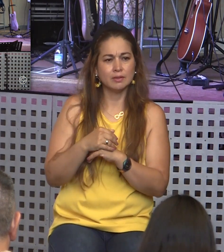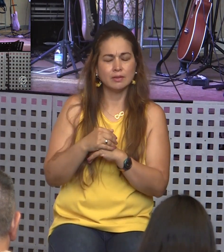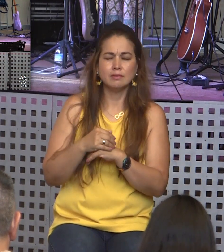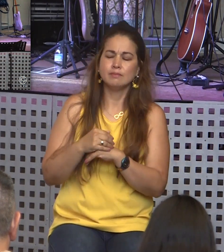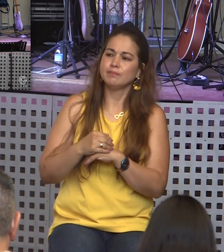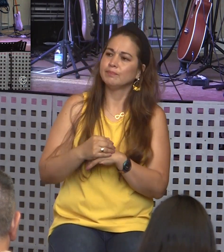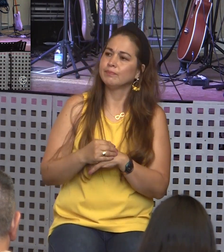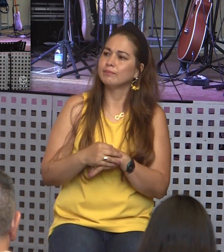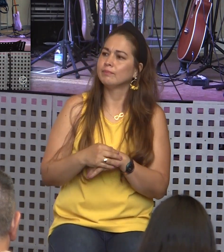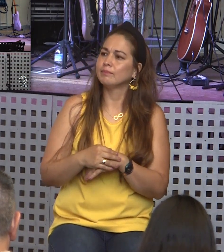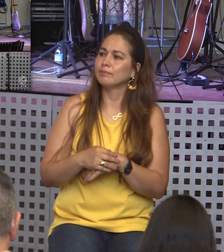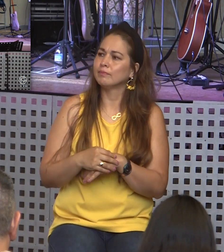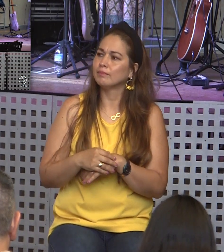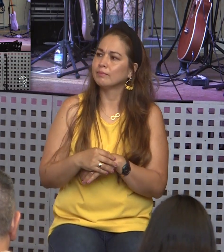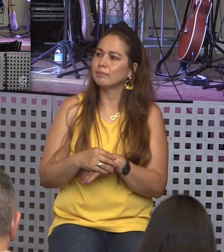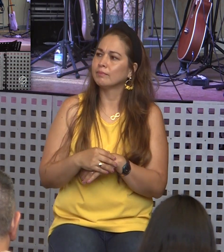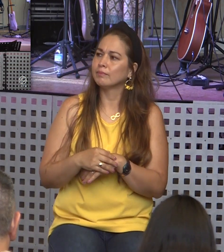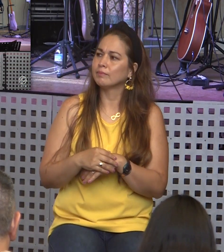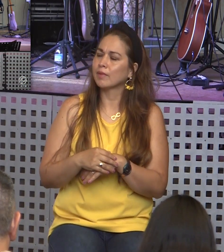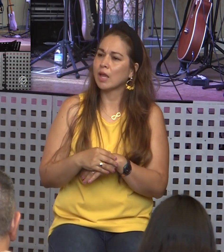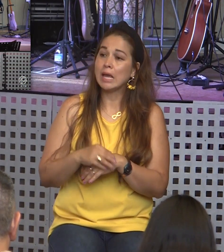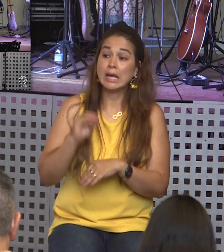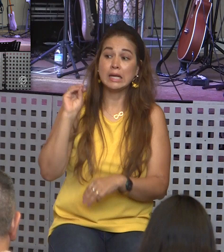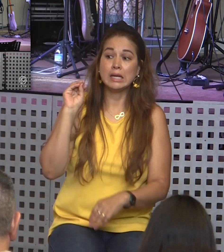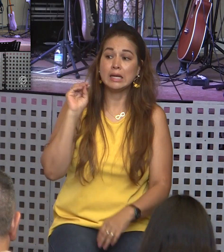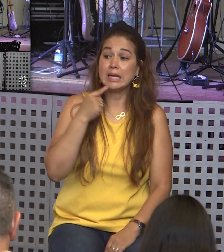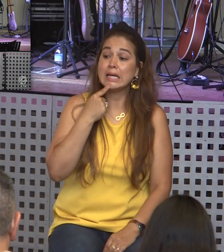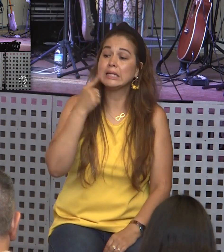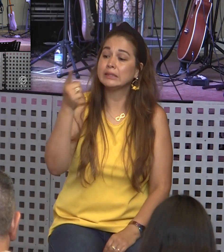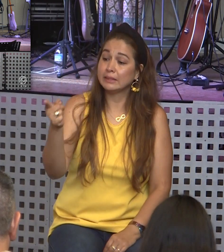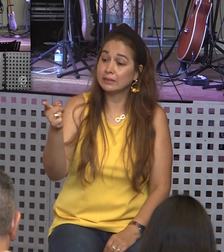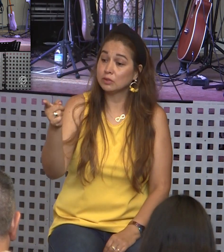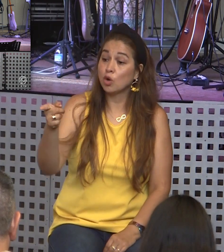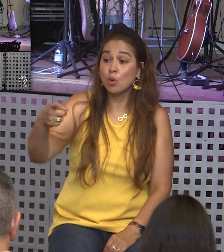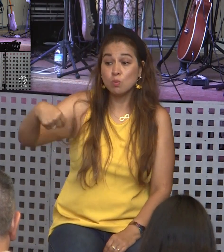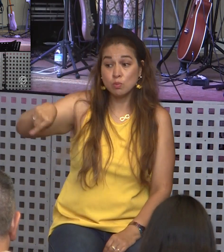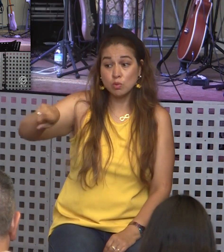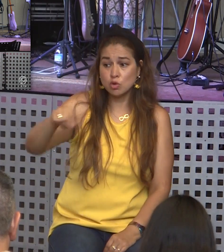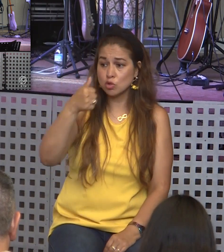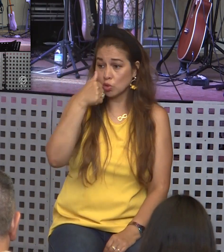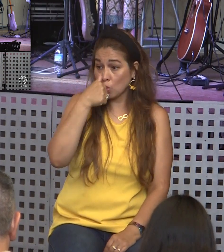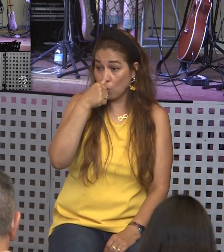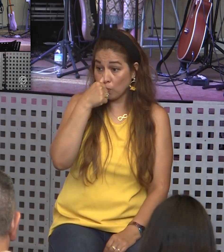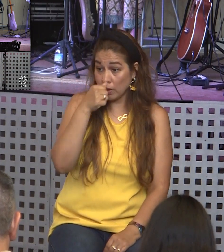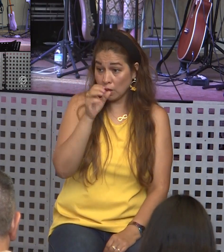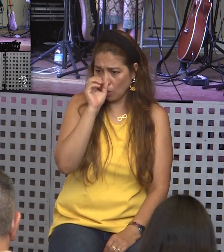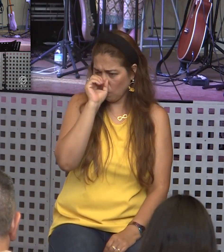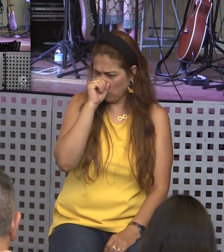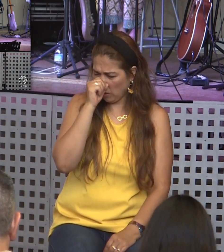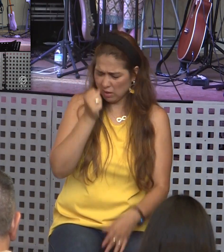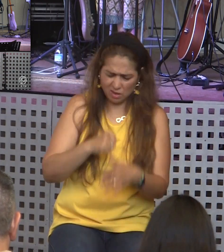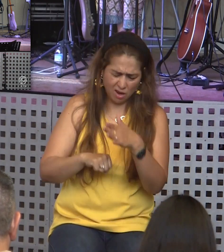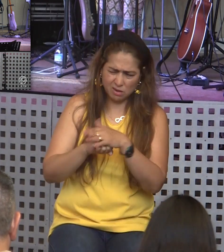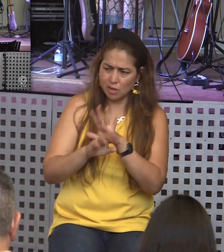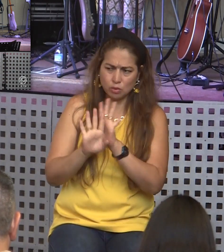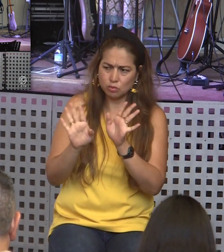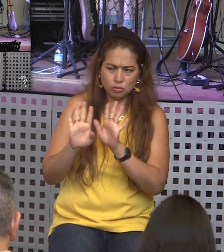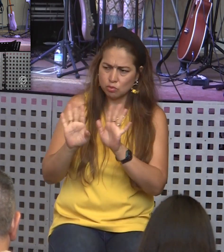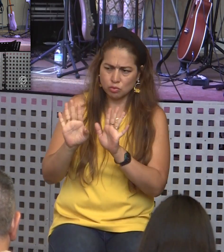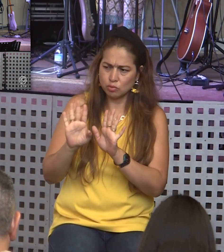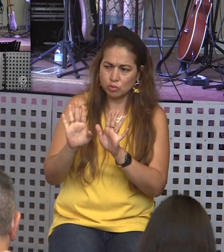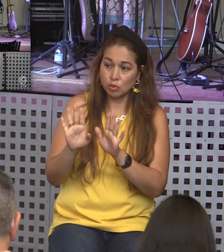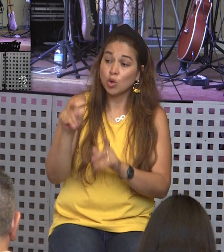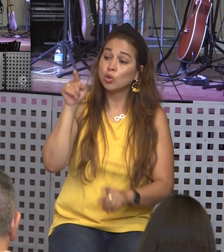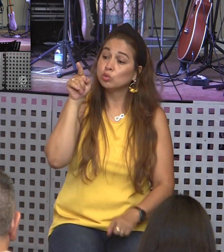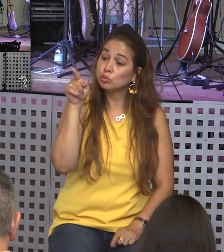dice, lo que tenéis que hacer es sed llenos del Espíritu Santo. Porque cuando uno es lleno del